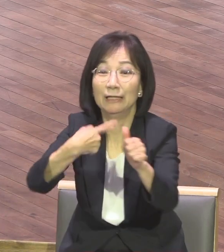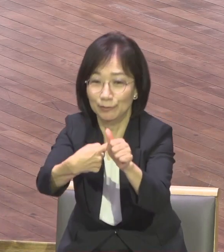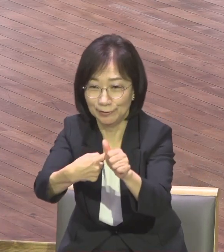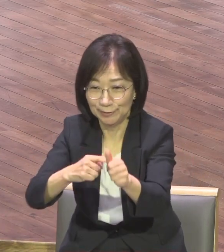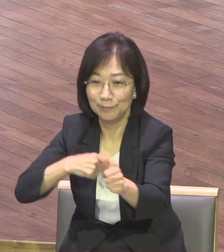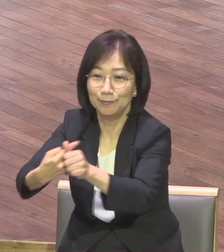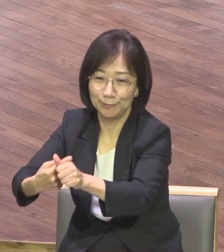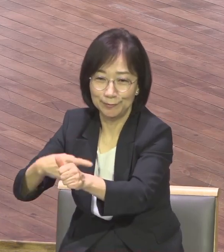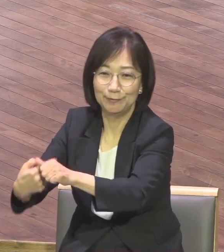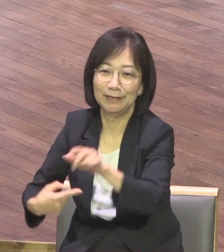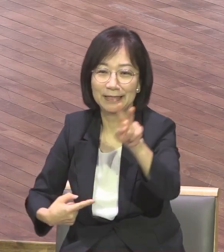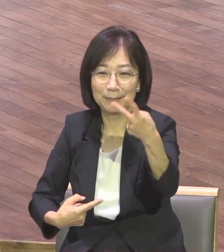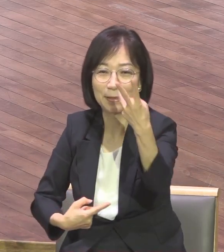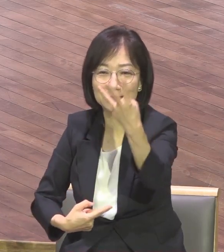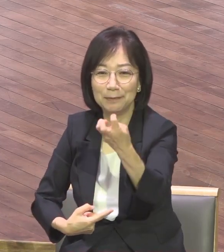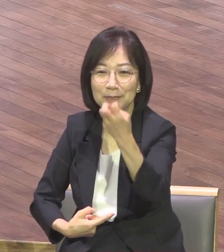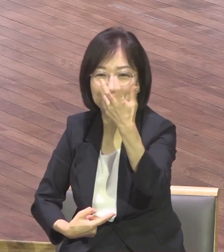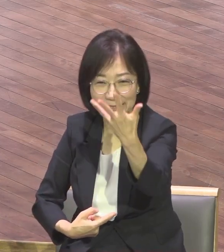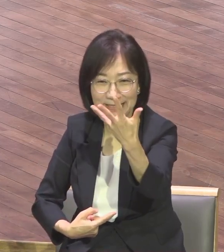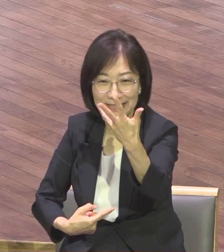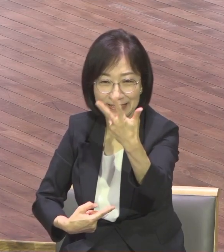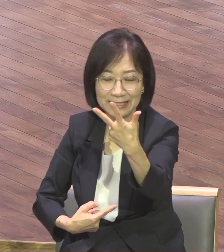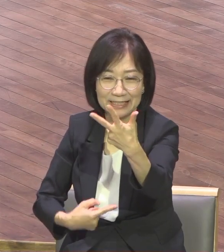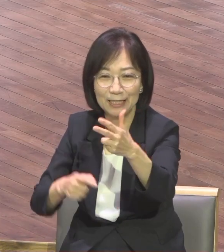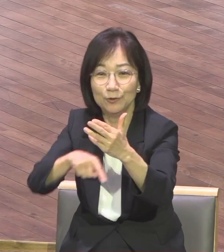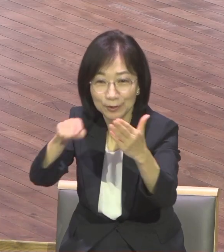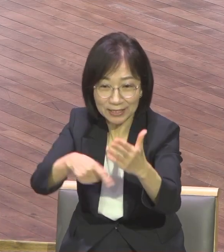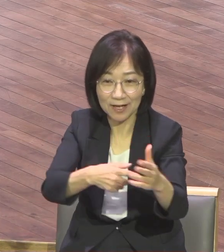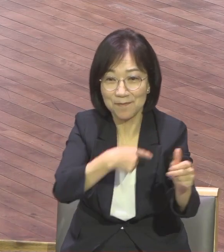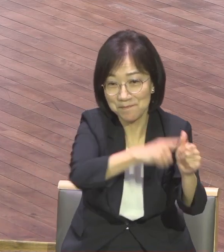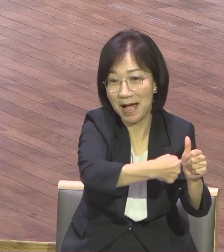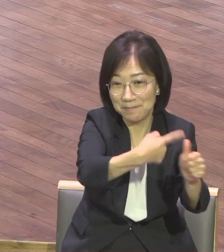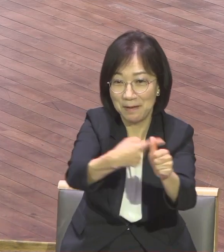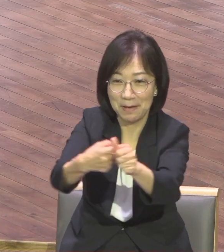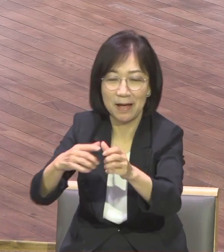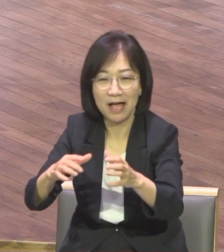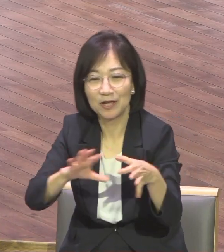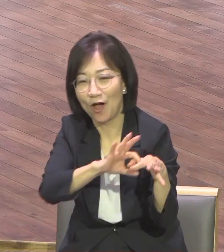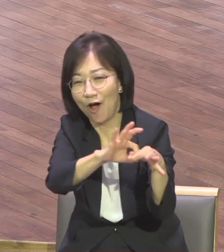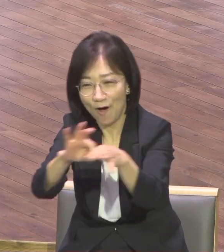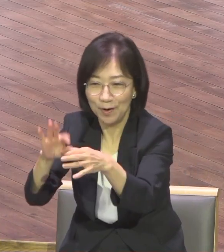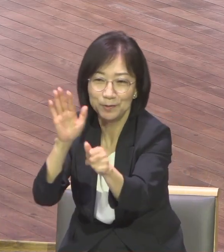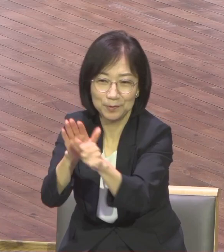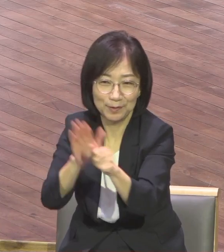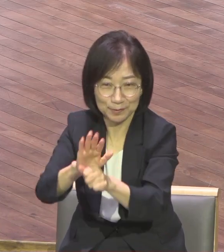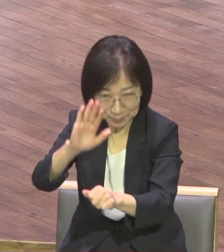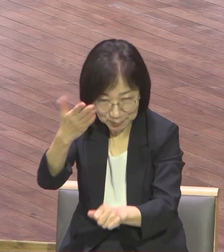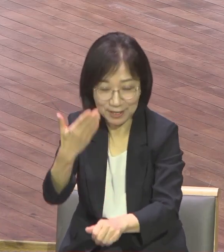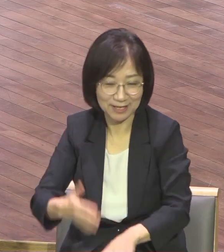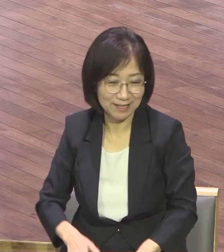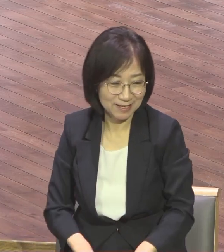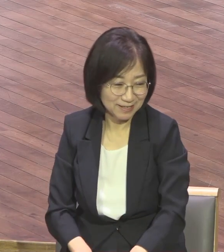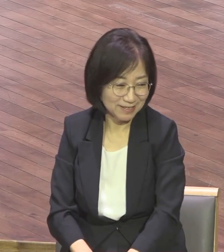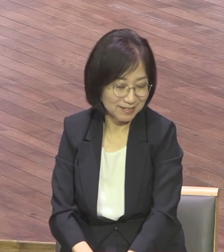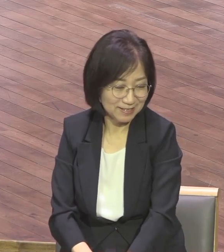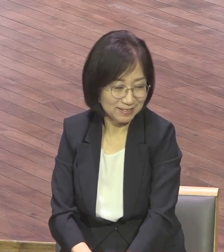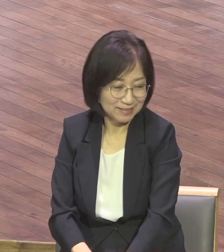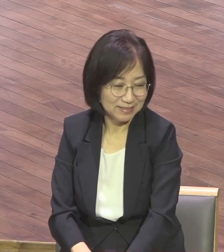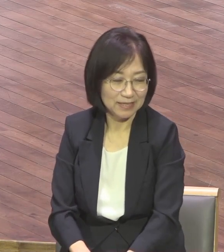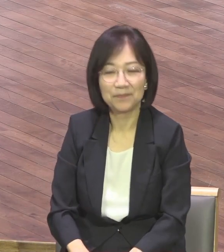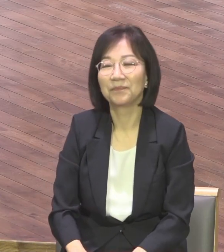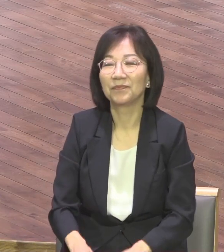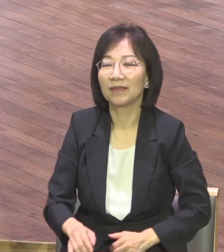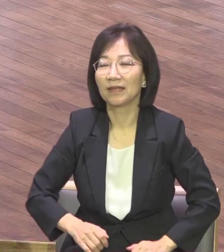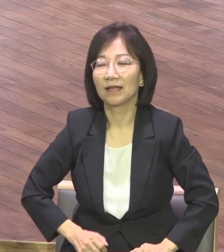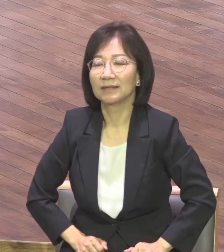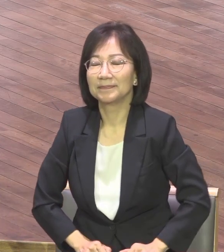성교를 세워진 영교회요. 오직 예수가 그리스도 되신다는 십자가 대속과 부활의 복음만을 증거하는 이 영교회를